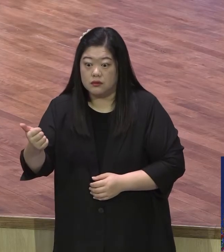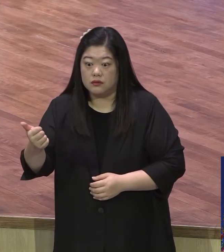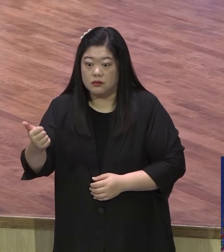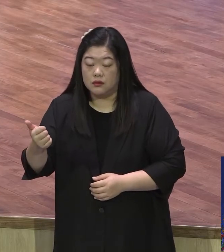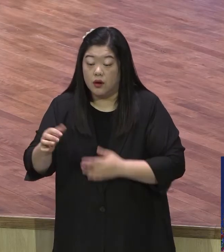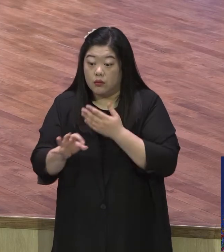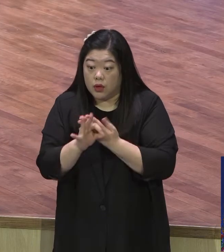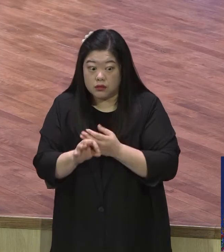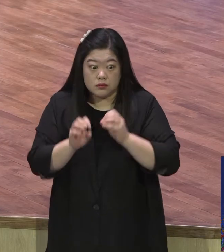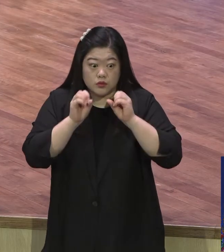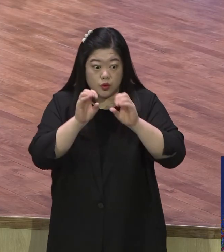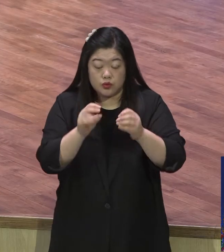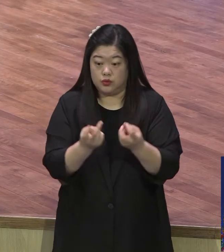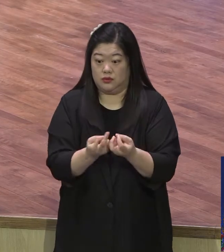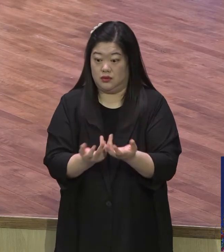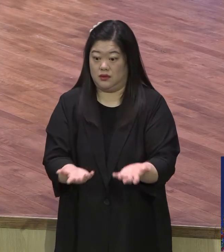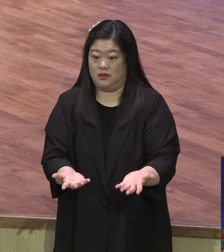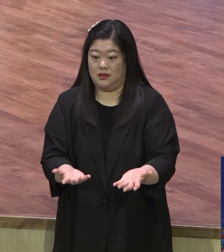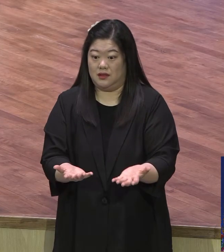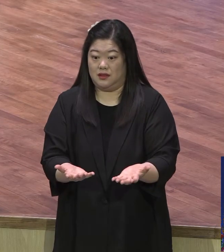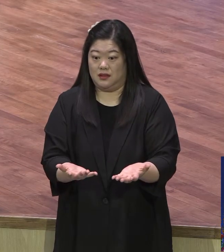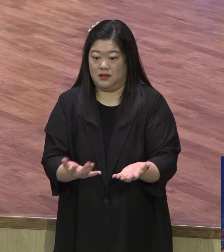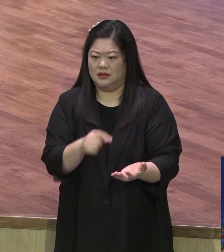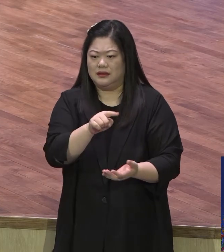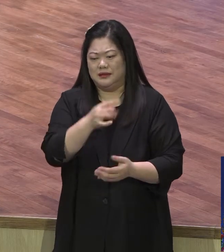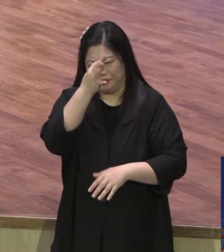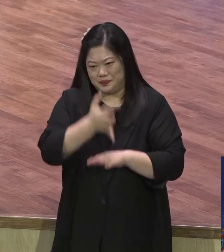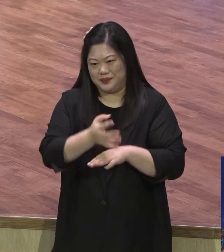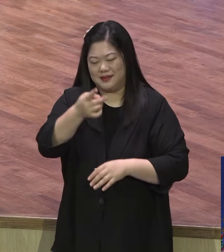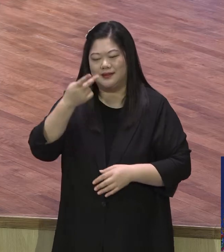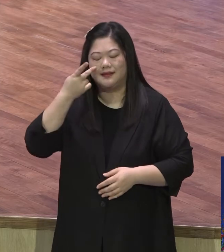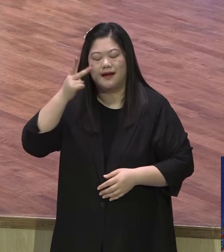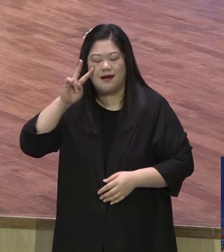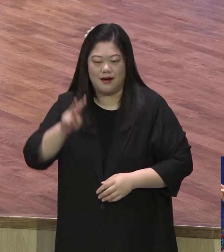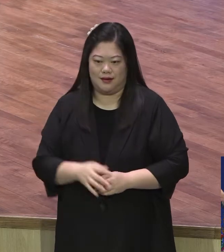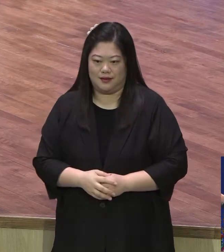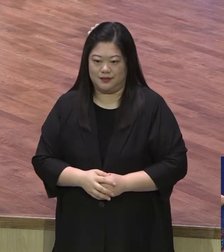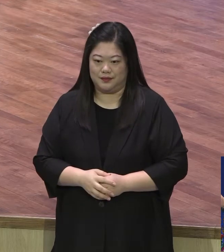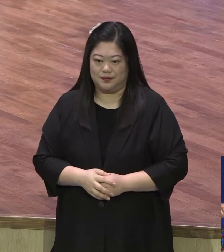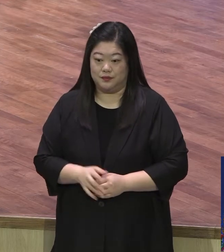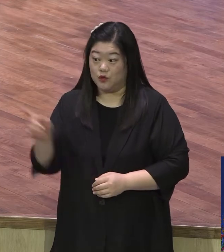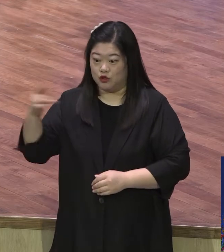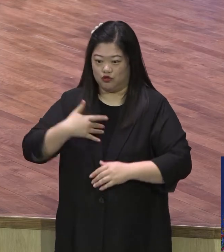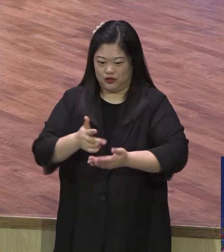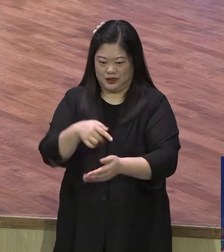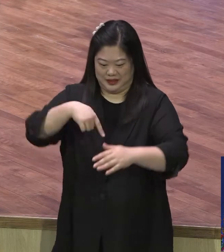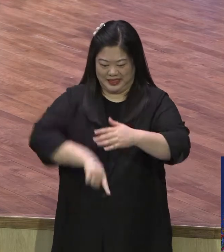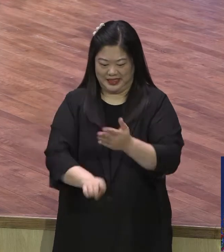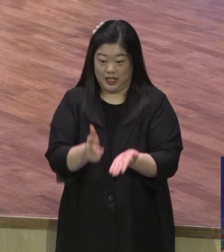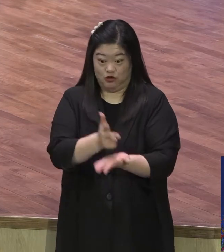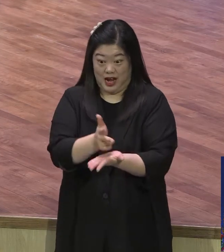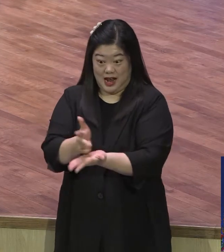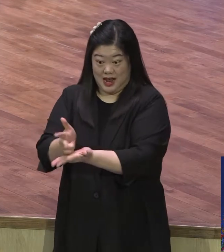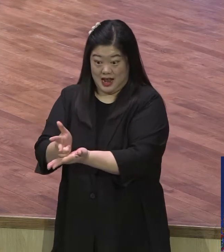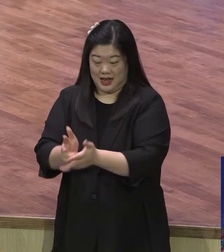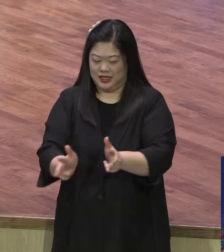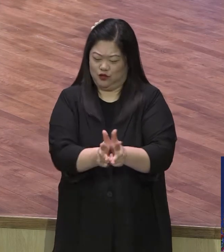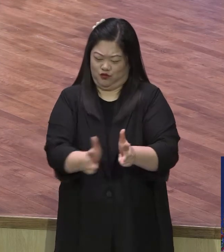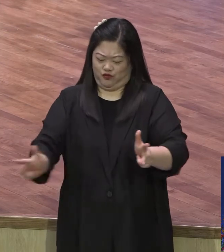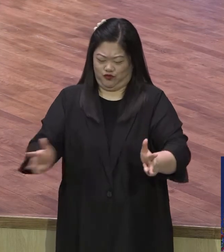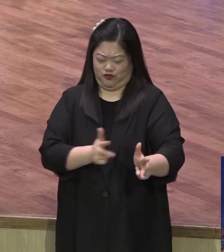그렇게 착각들을 하는데 우리 교회 주차장 나가면 뭐가 붙어있어요? 주차장을